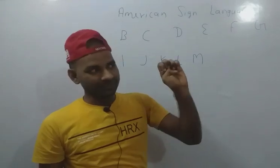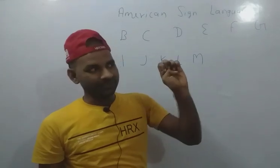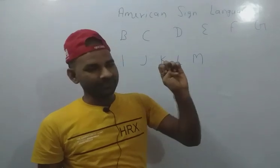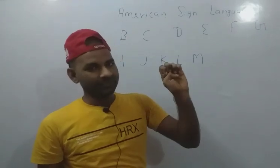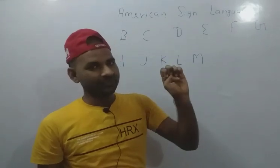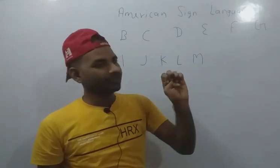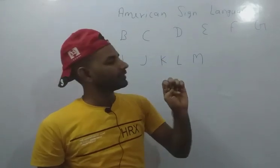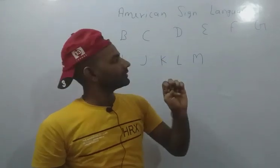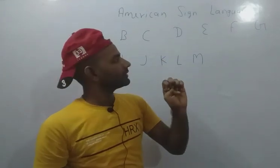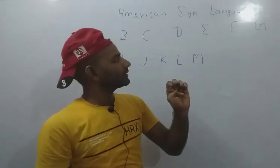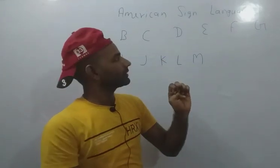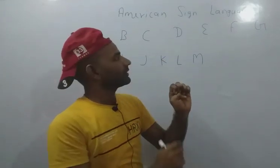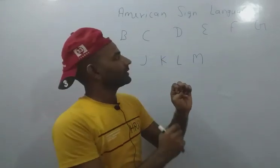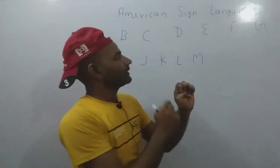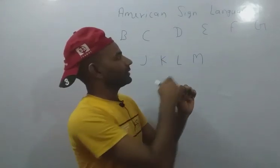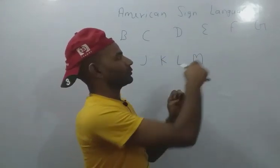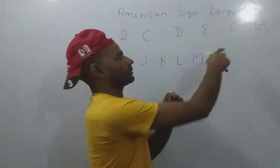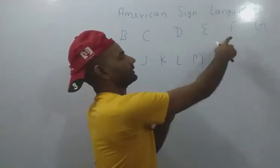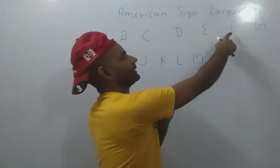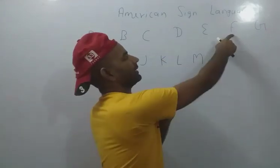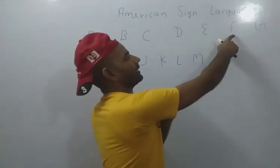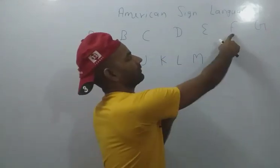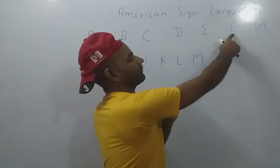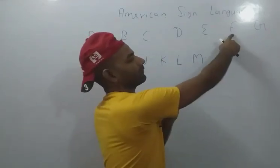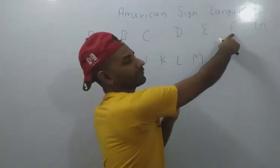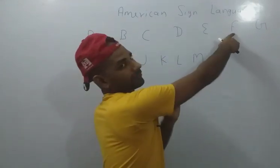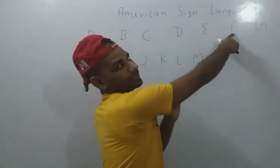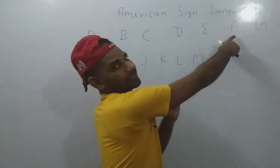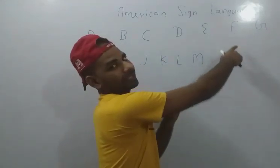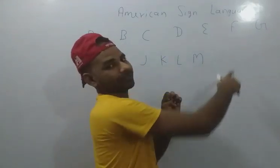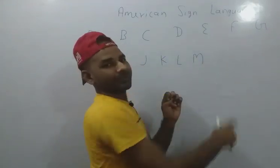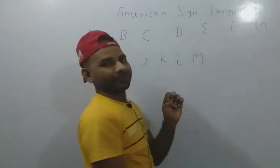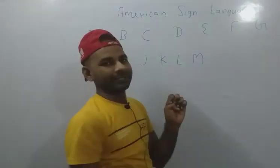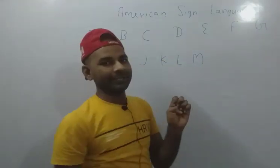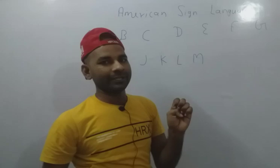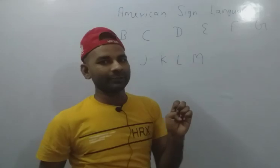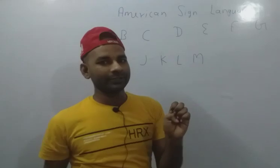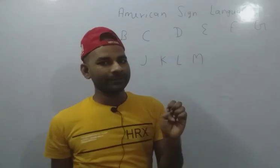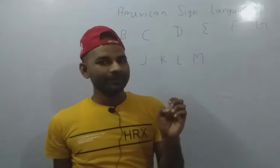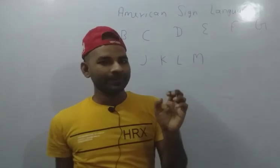ई। ठीक, और उसके बाद ये एफ। अब एफ के लिए क्या होता है,